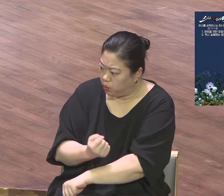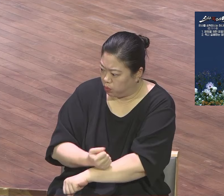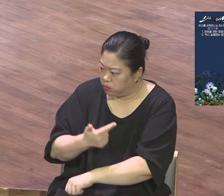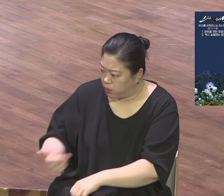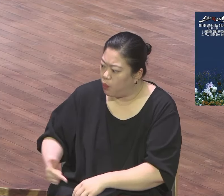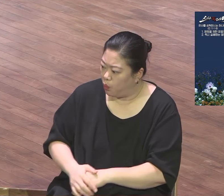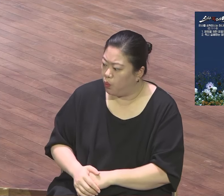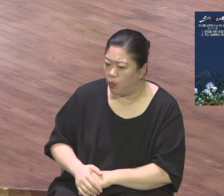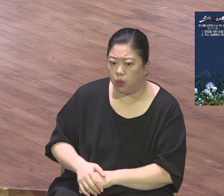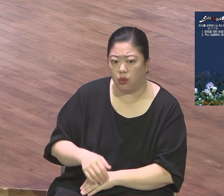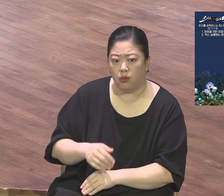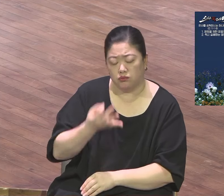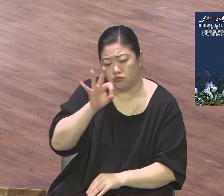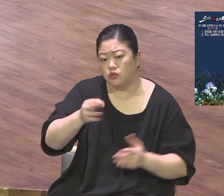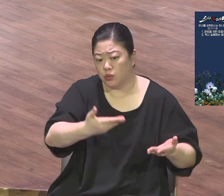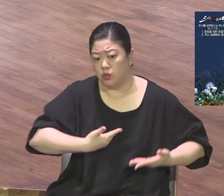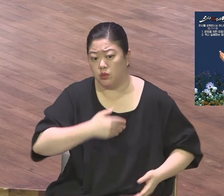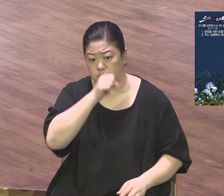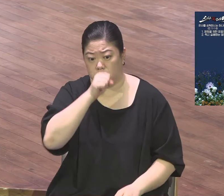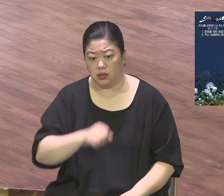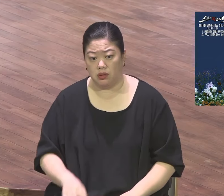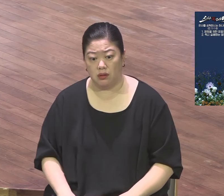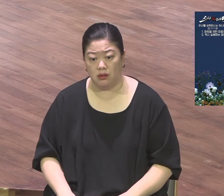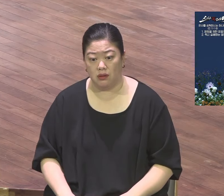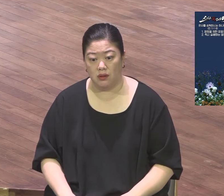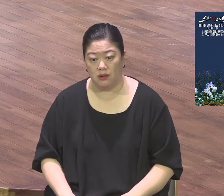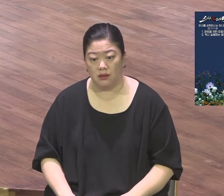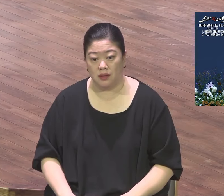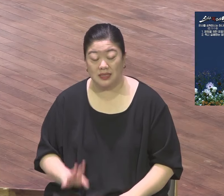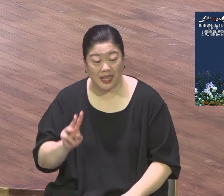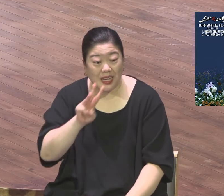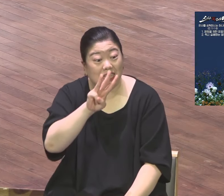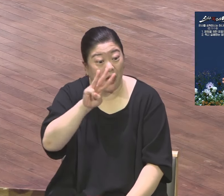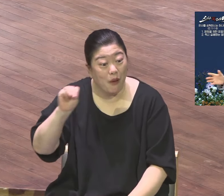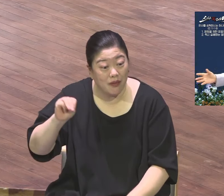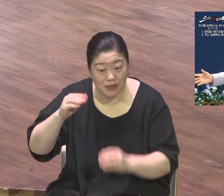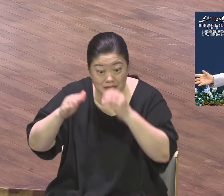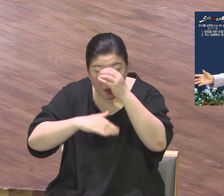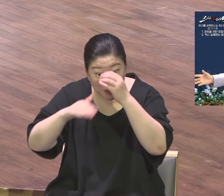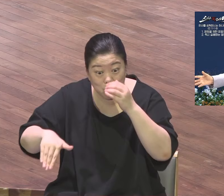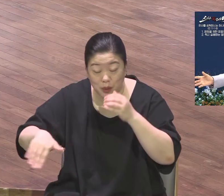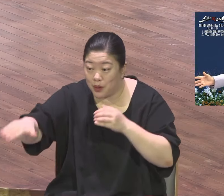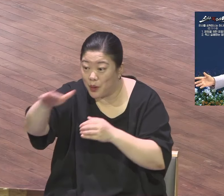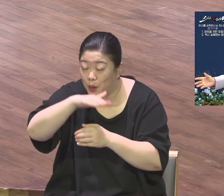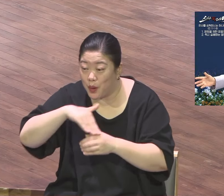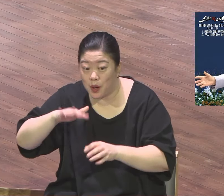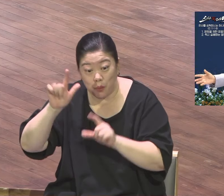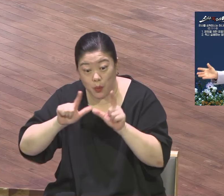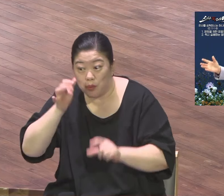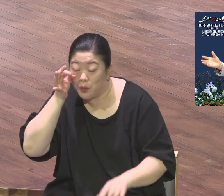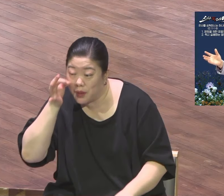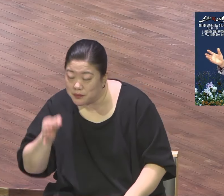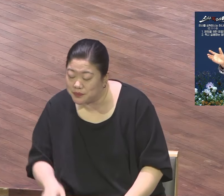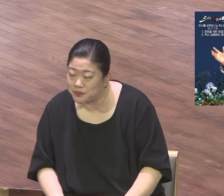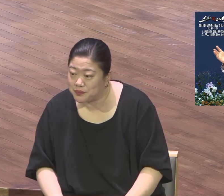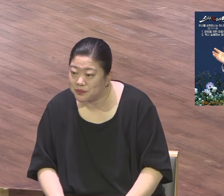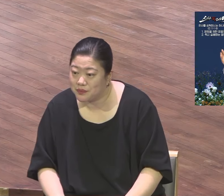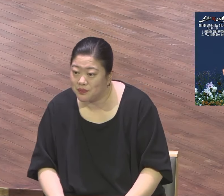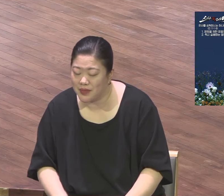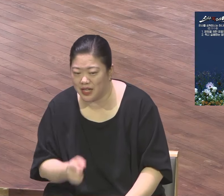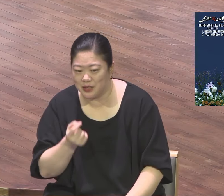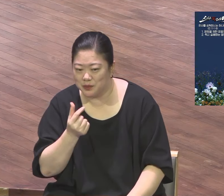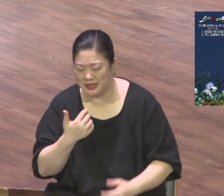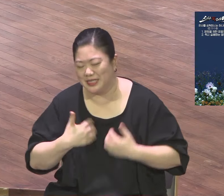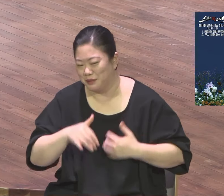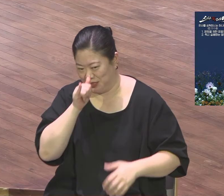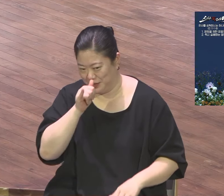다하여 수고하노라. 우리 교회가 DNA가 그렇잖아요. 우리 교회 DNA를 보면 이 오늘 자랑했어요. 그